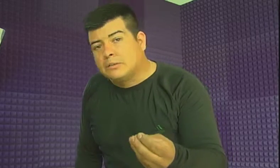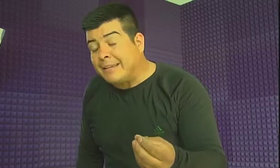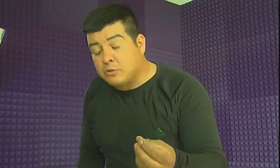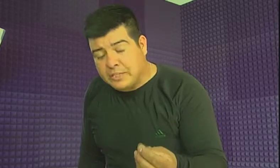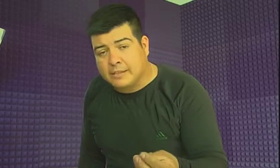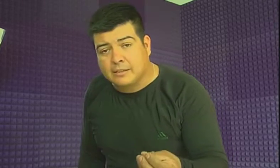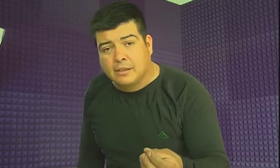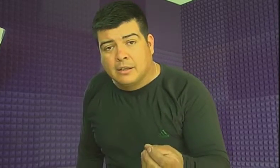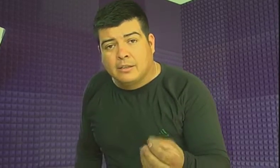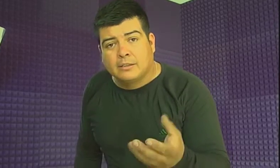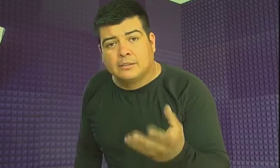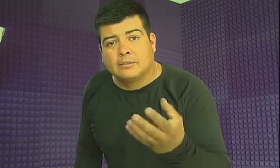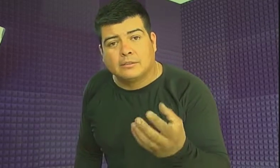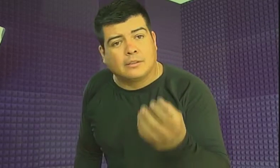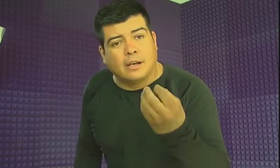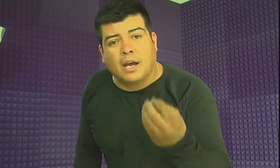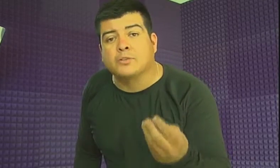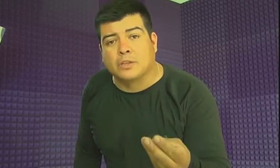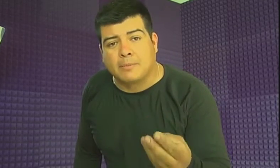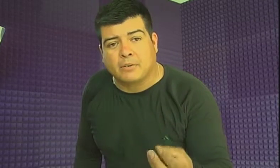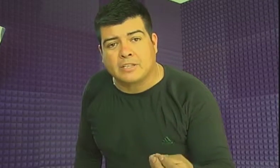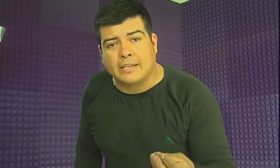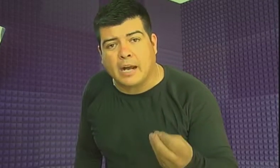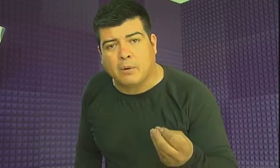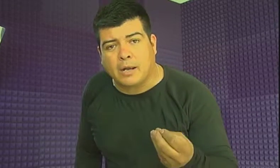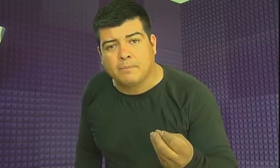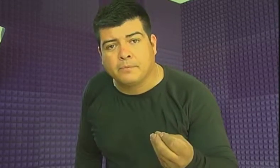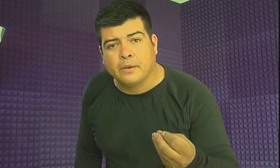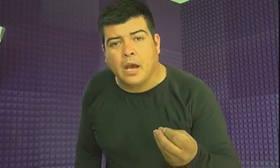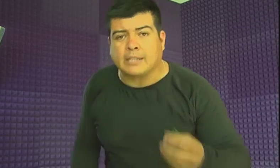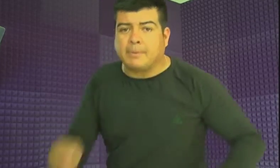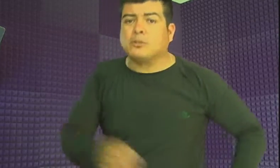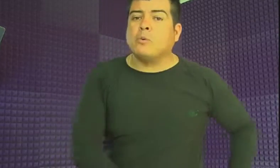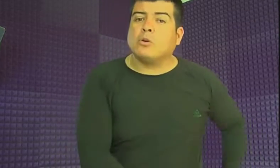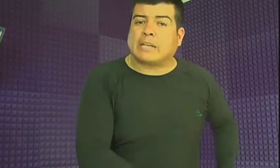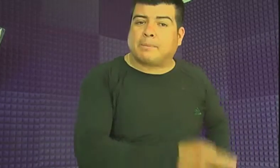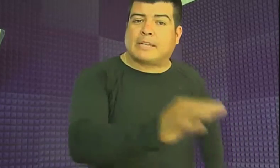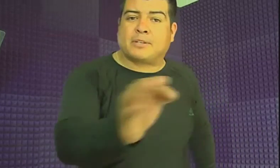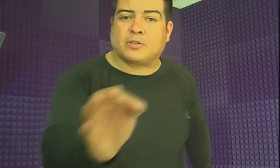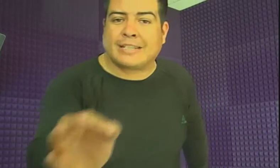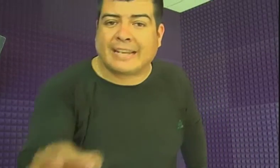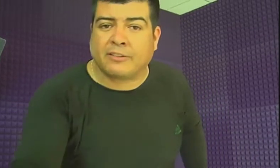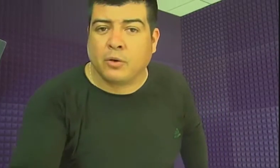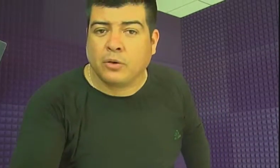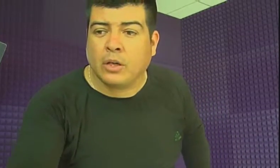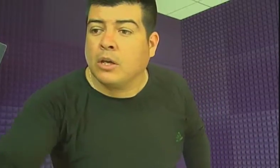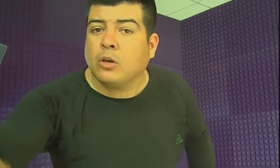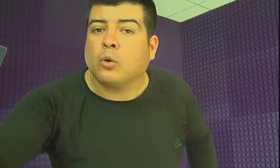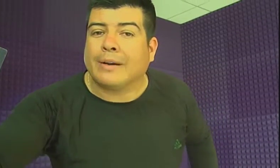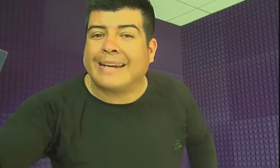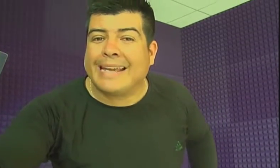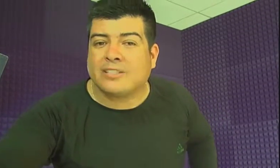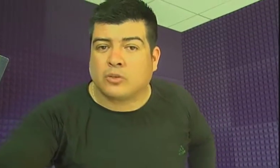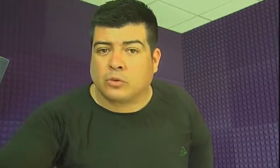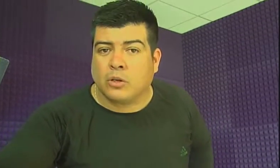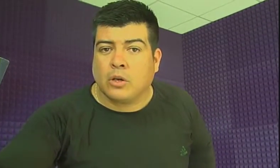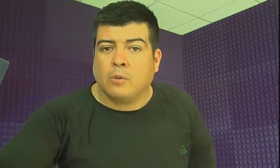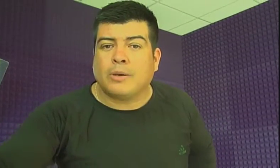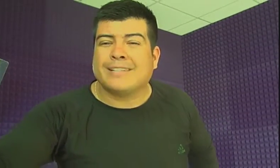tengo sed. Ayúdeme a conseguir agua. Artaban tomó otra piedra preciosa, se la dio. Con esto puedes